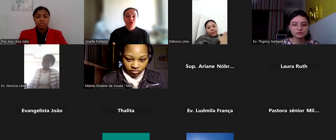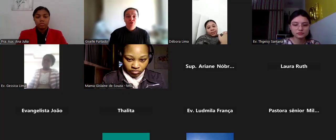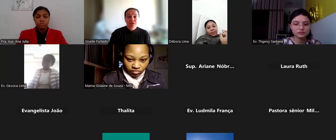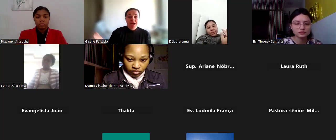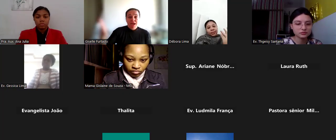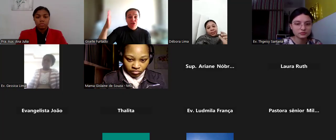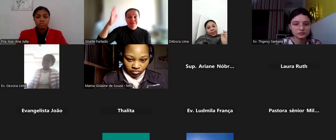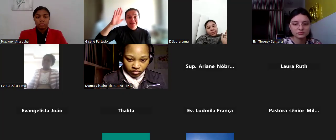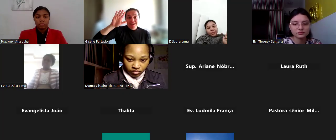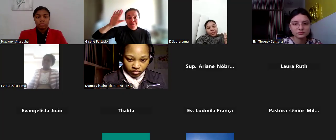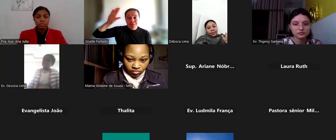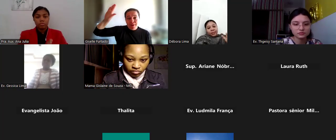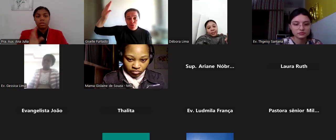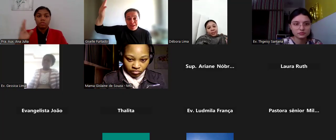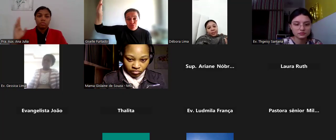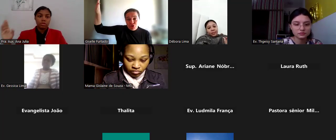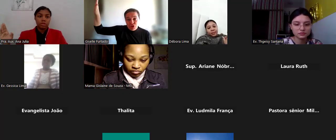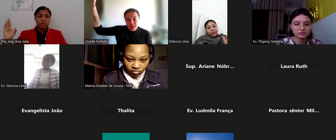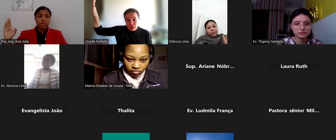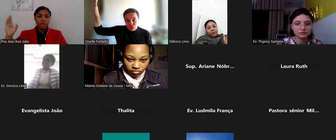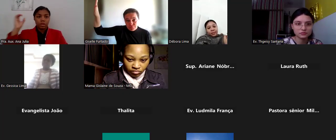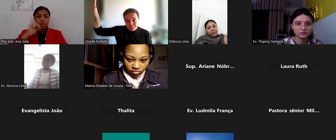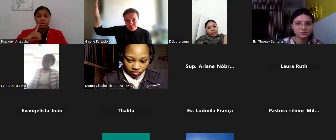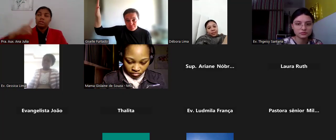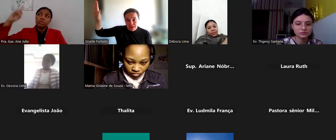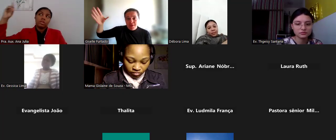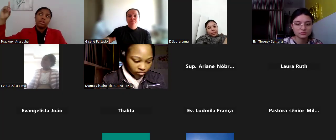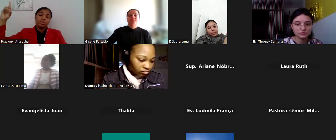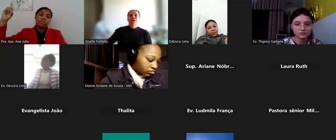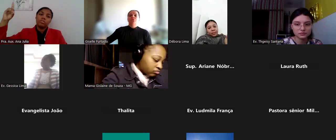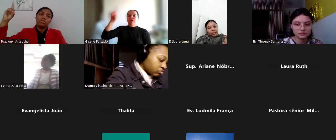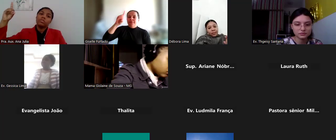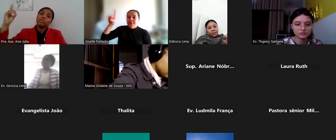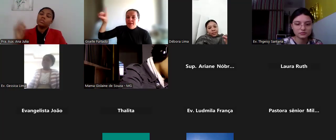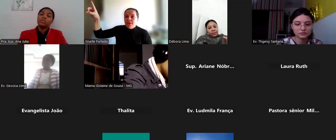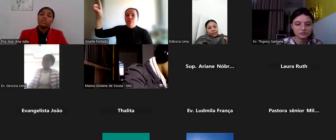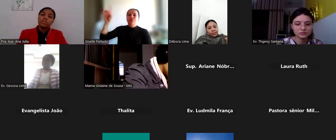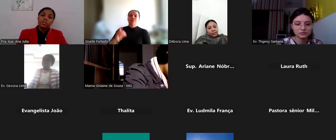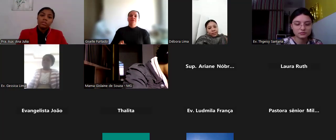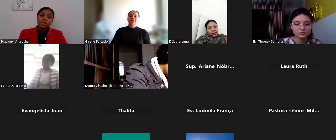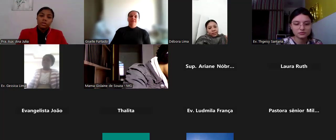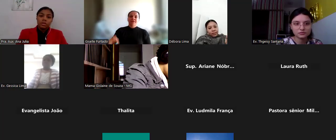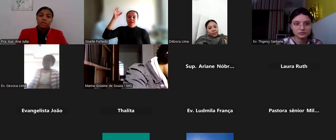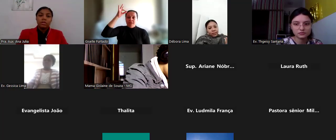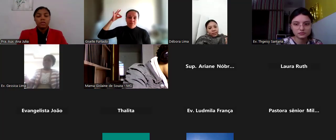de Deus, a gente sinaliza para o lado direito, tá? Então, Deus,